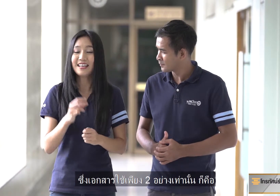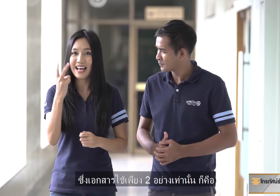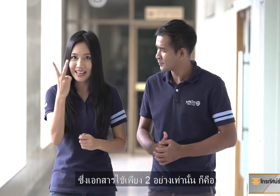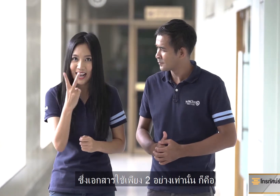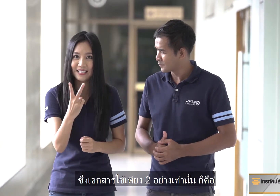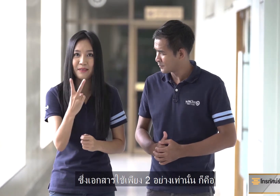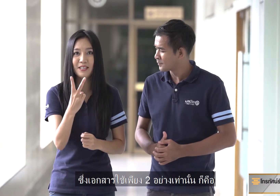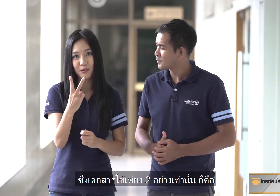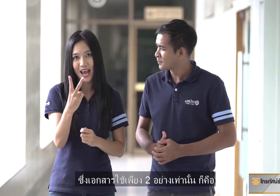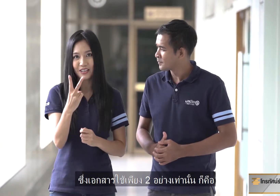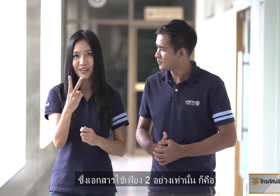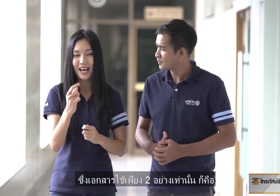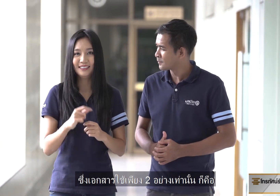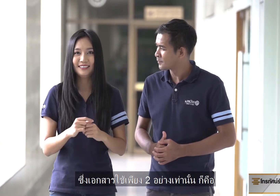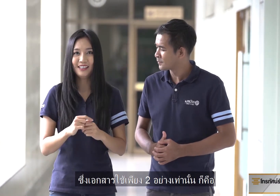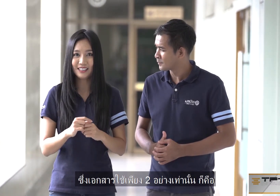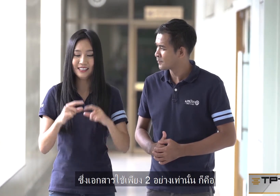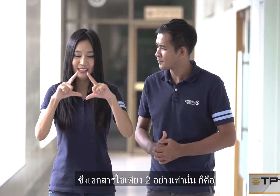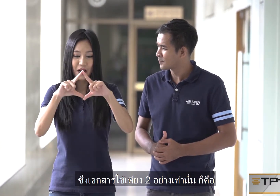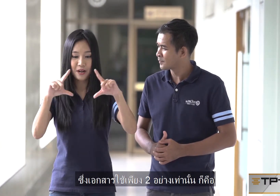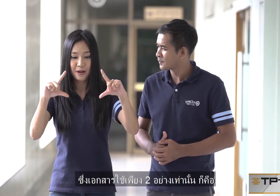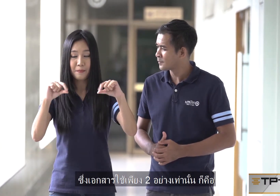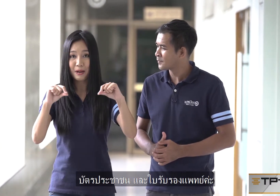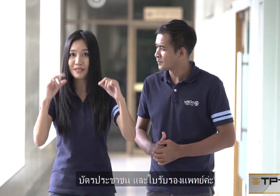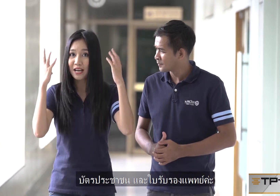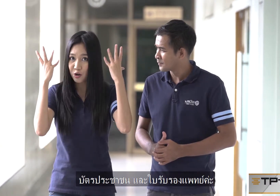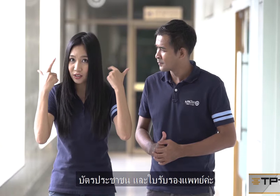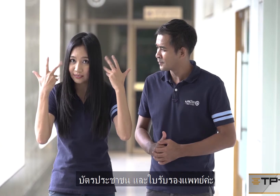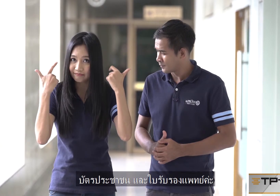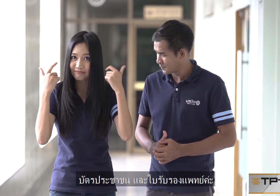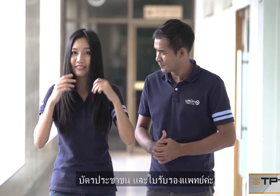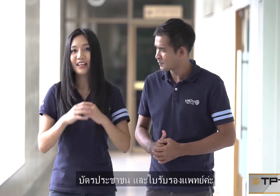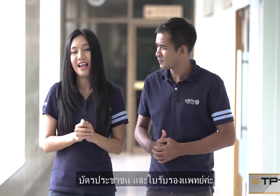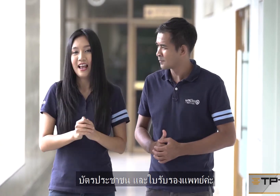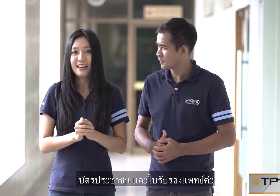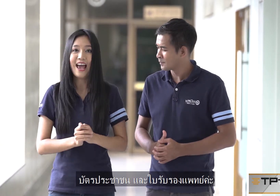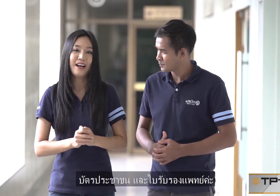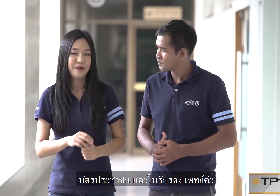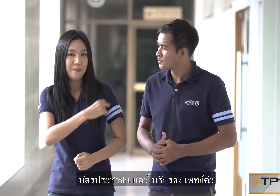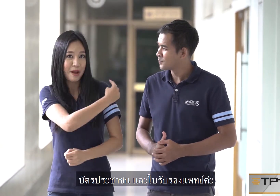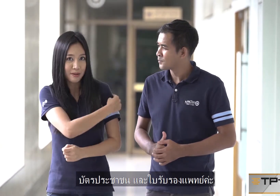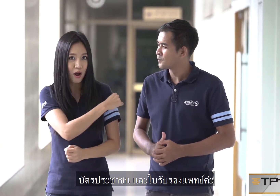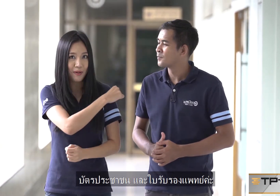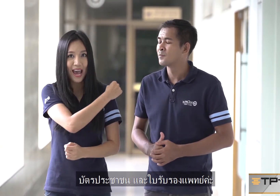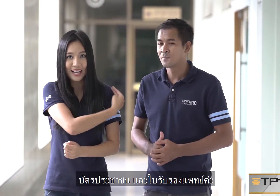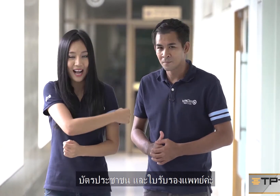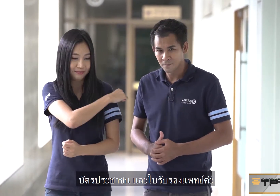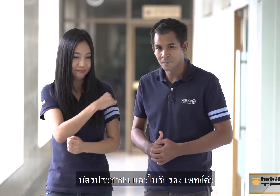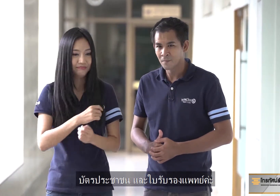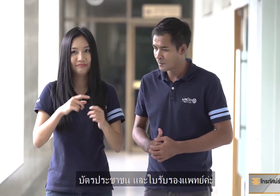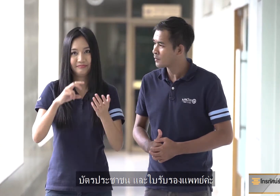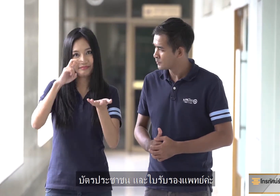ซึ่งเอกสารนะคะใช้เพียง2อย่างเท่านั้นก็คือบัตรประชาชนและใบรับรองแพ